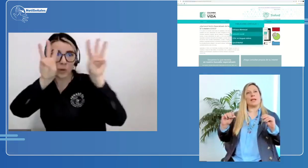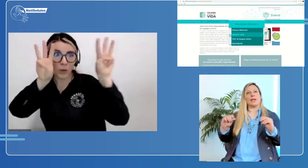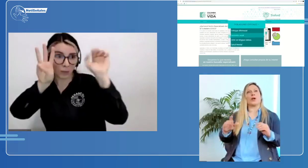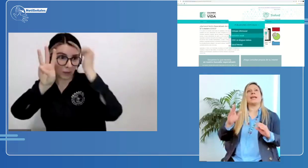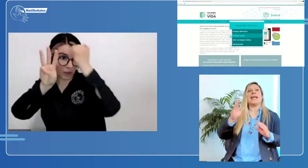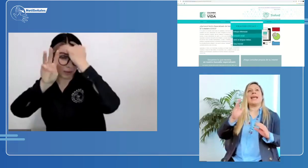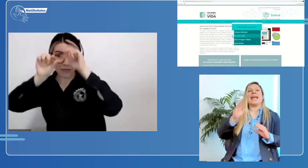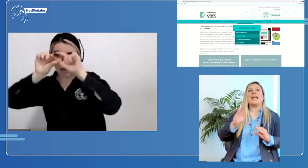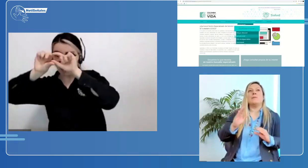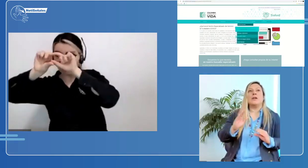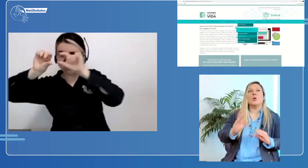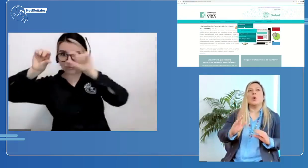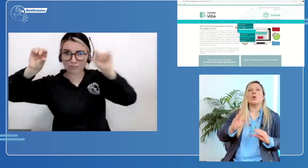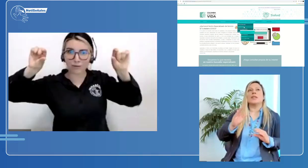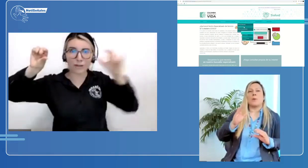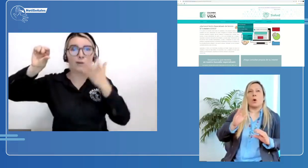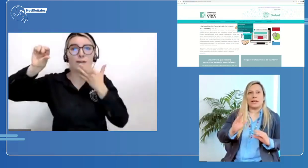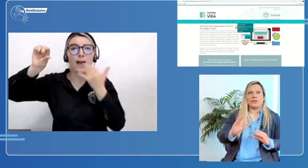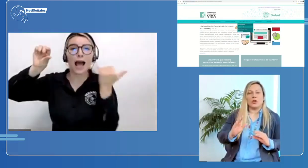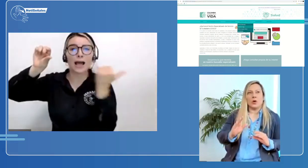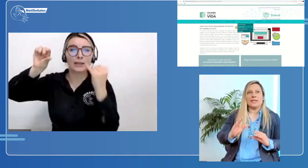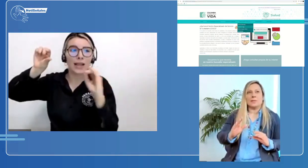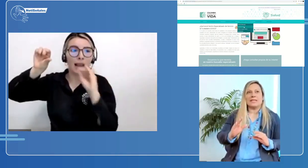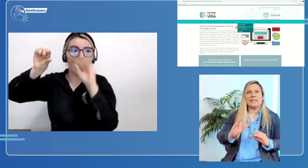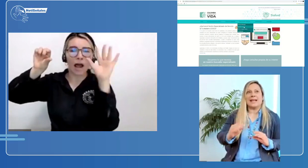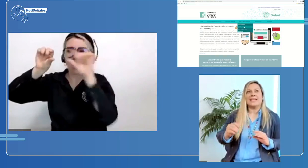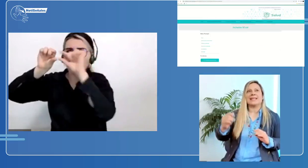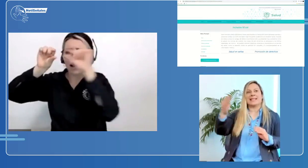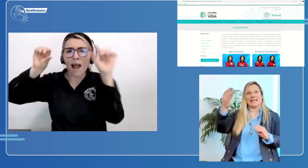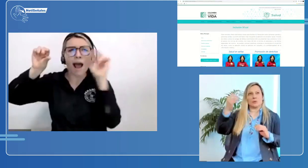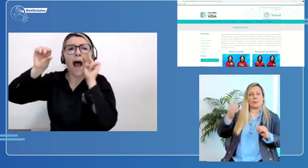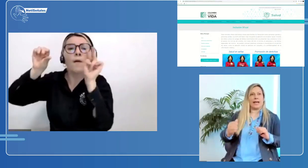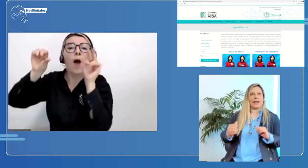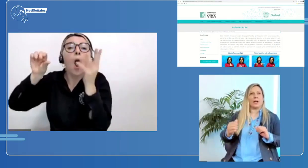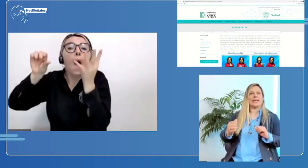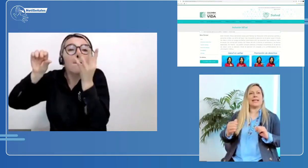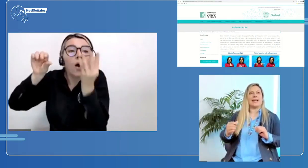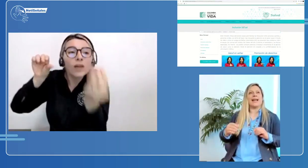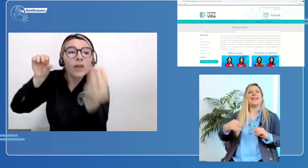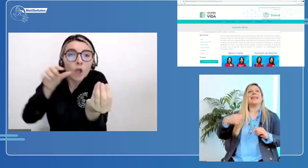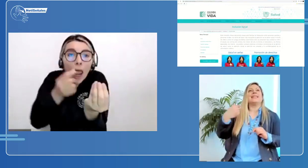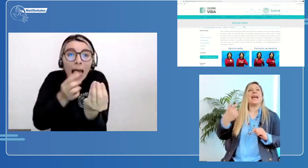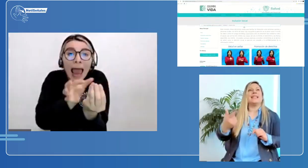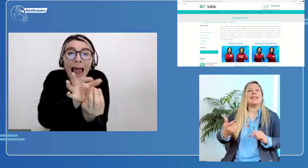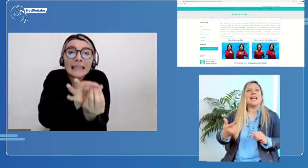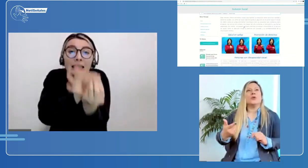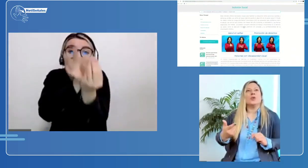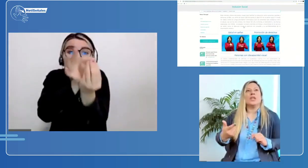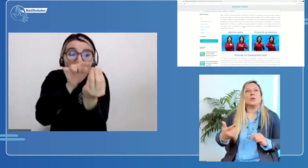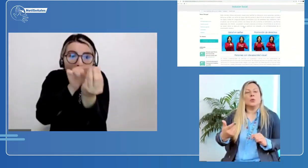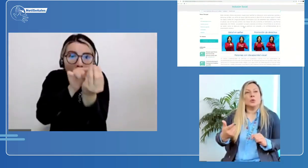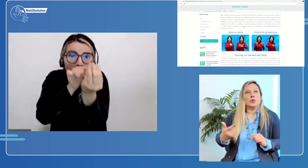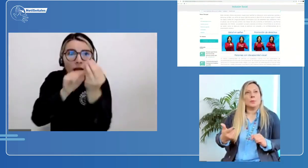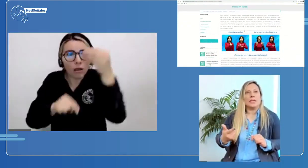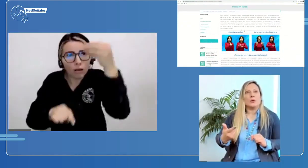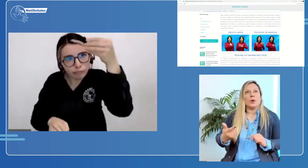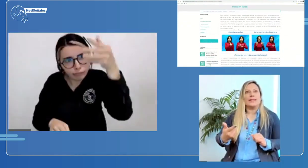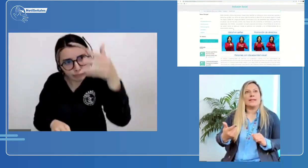superior. En el menú de poblaciones especiales se despliega una ventana y allí hay un subtítulo que se